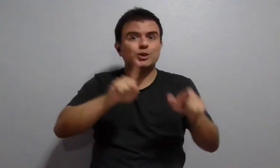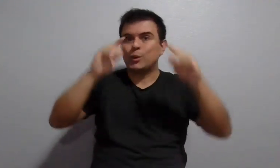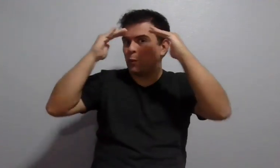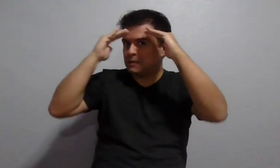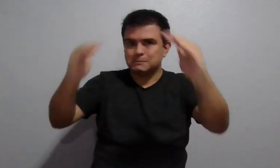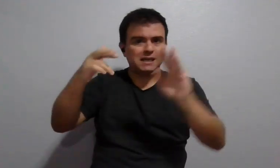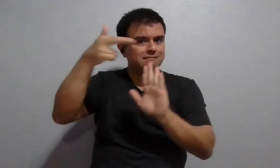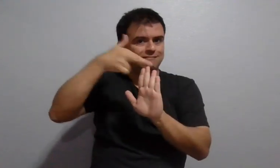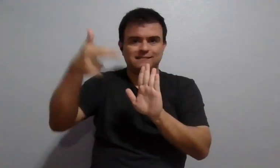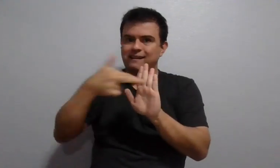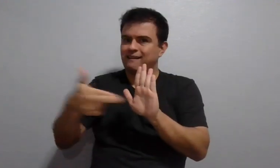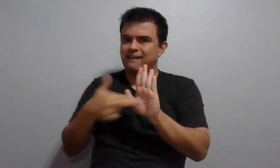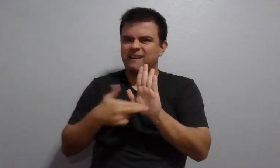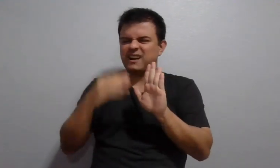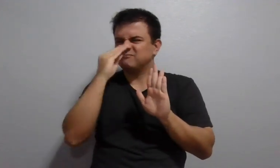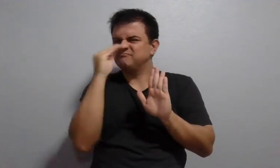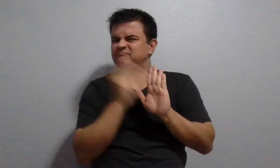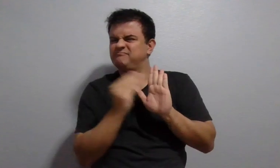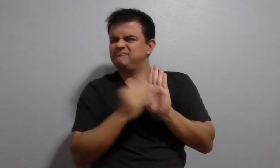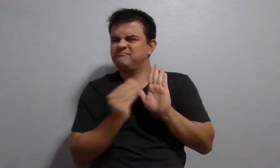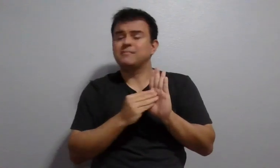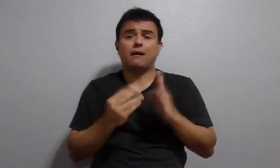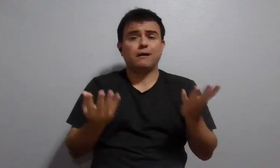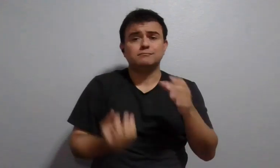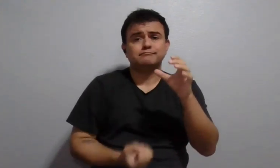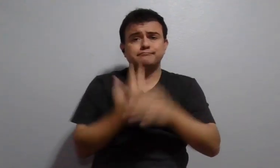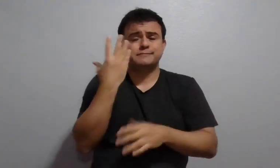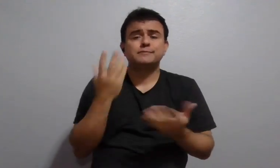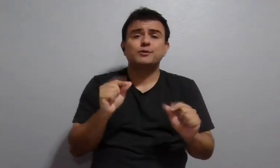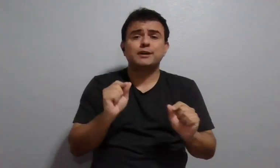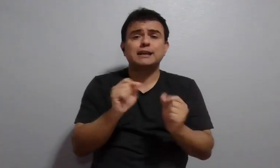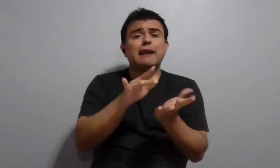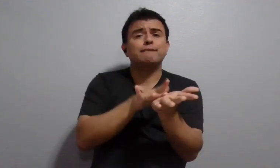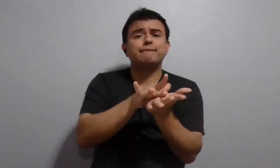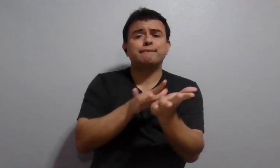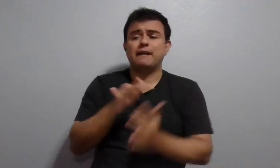aí apareceu muita fake news, muito achismo, enfim.